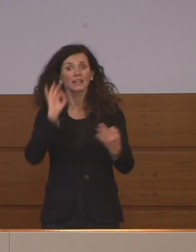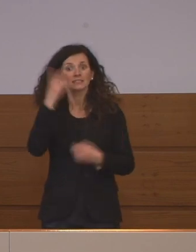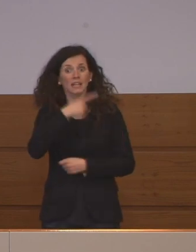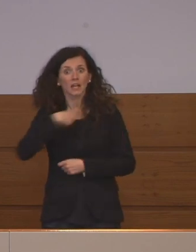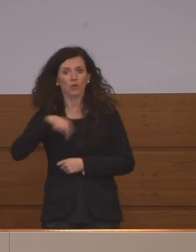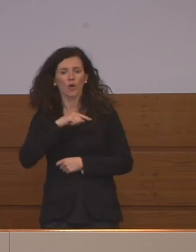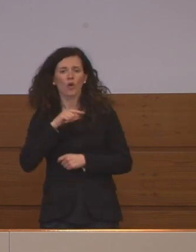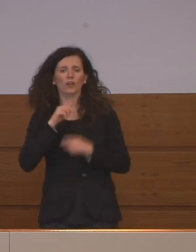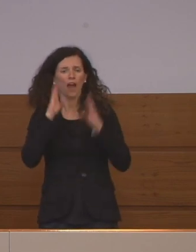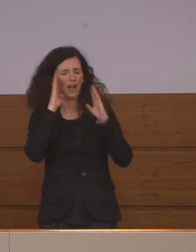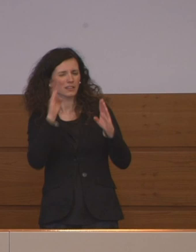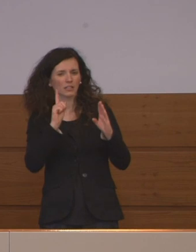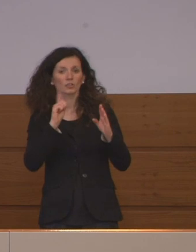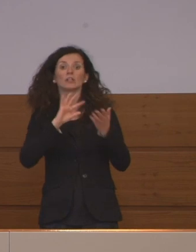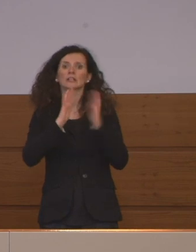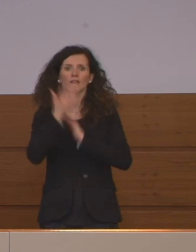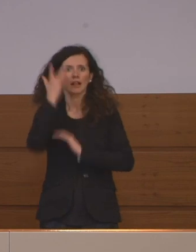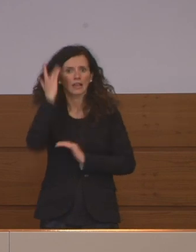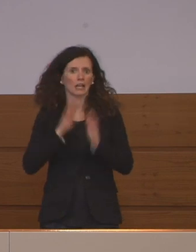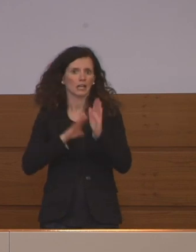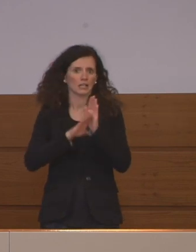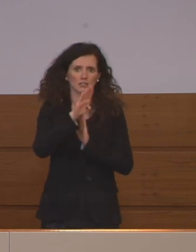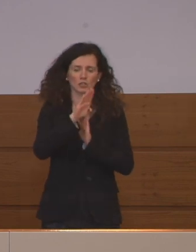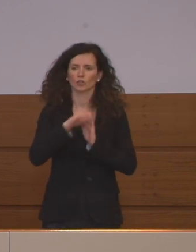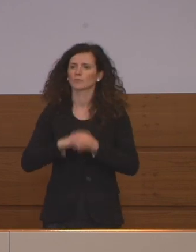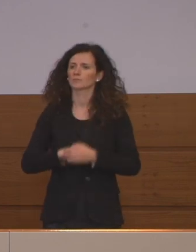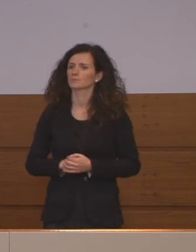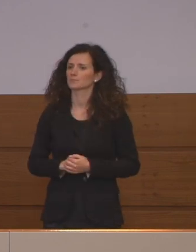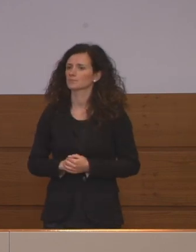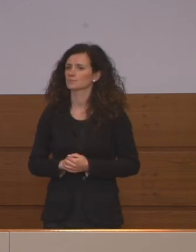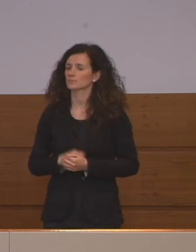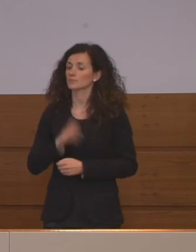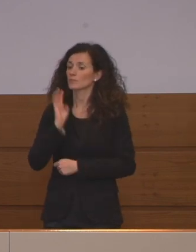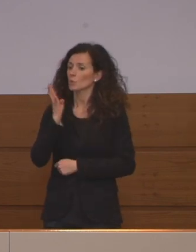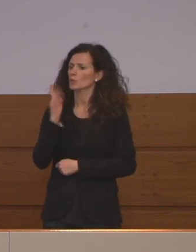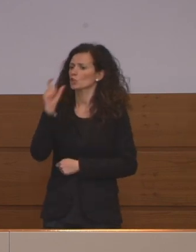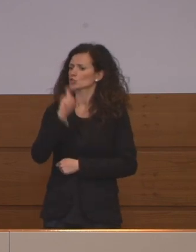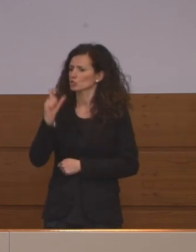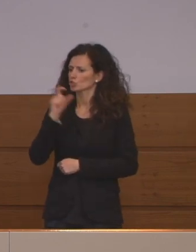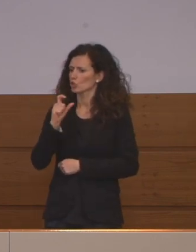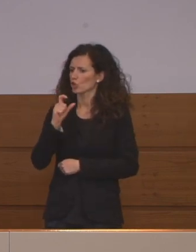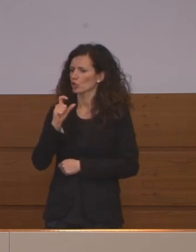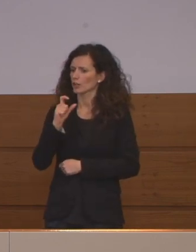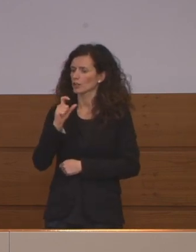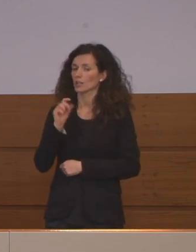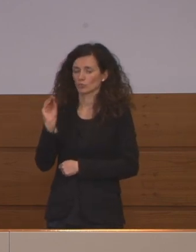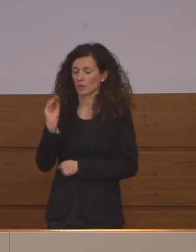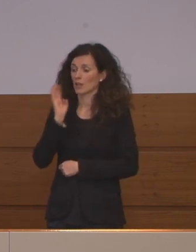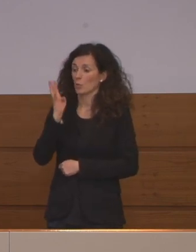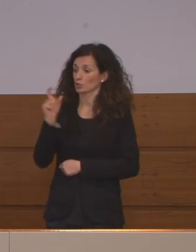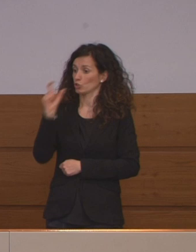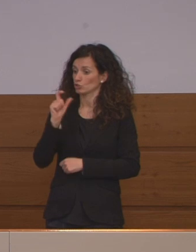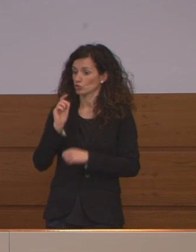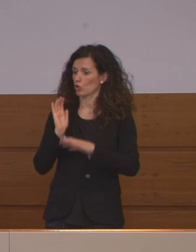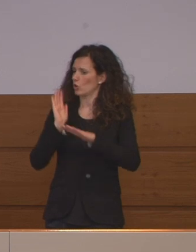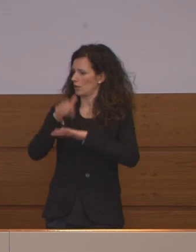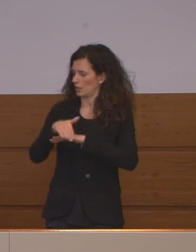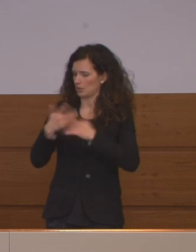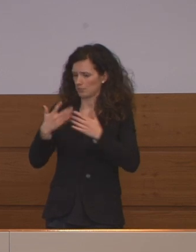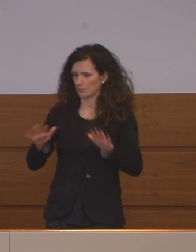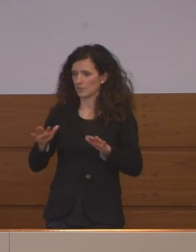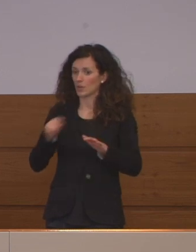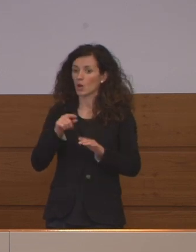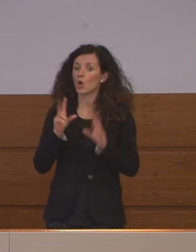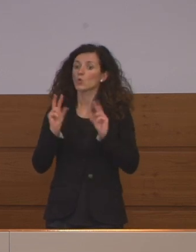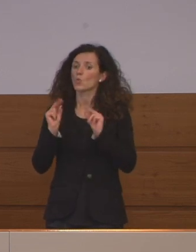potrebbe risalire passati questi quattordici giorni i nuovi contagi sono attribuibili ad una